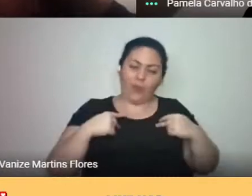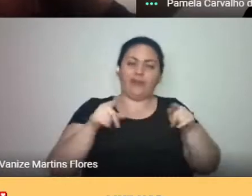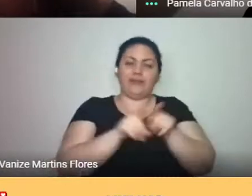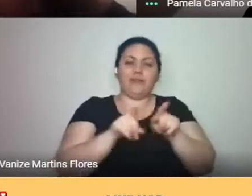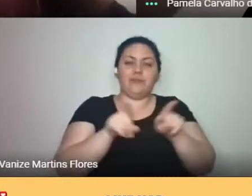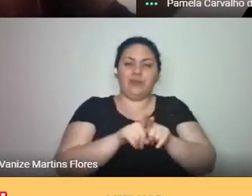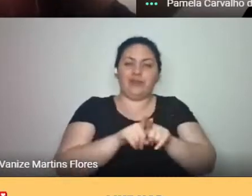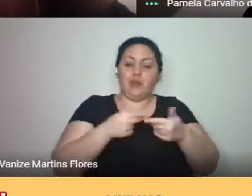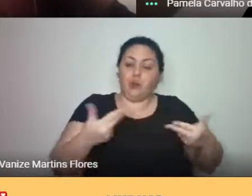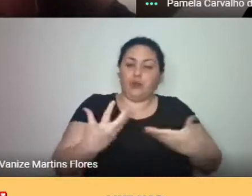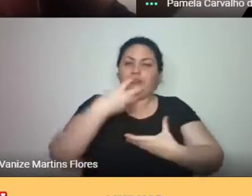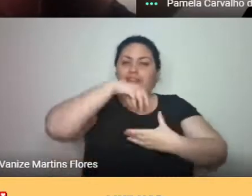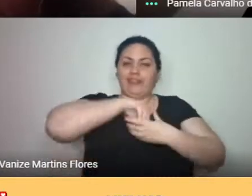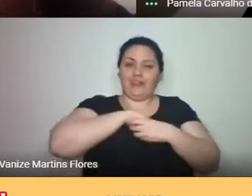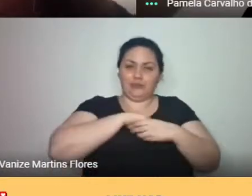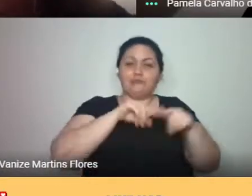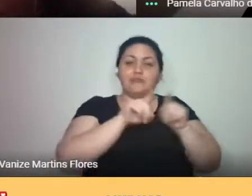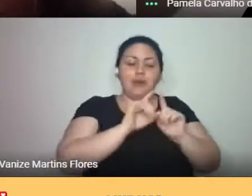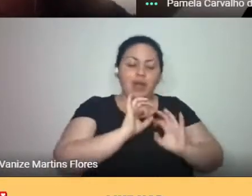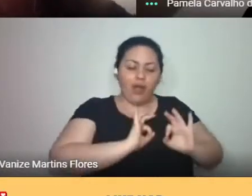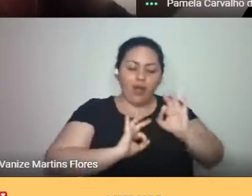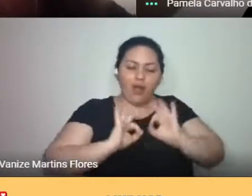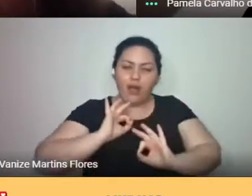assim, e organizar o que está no interno.